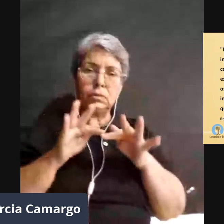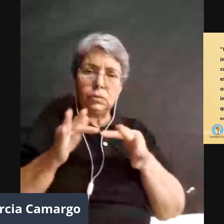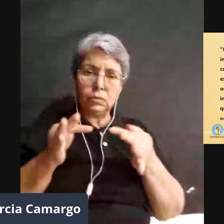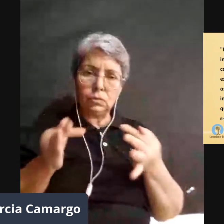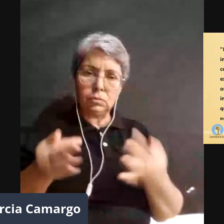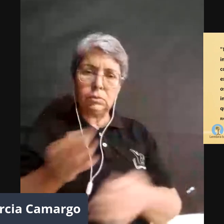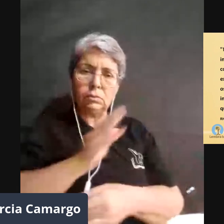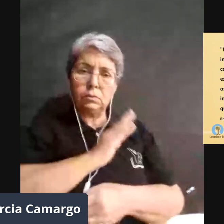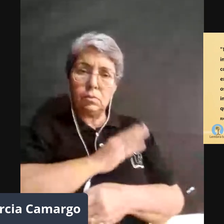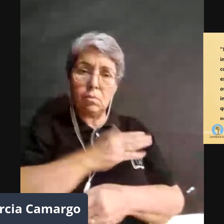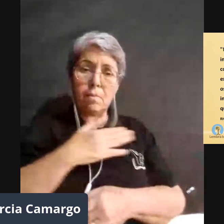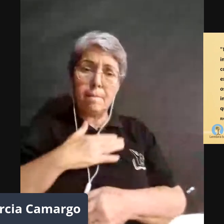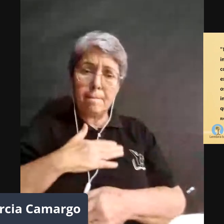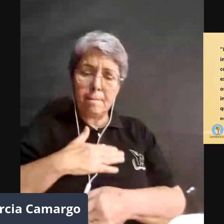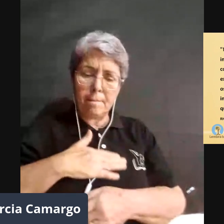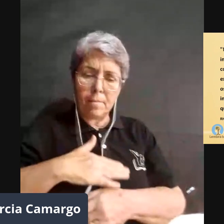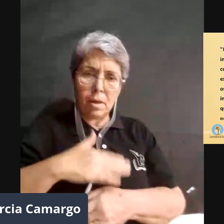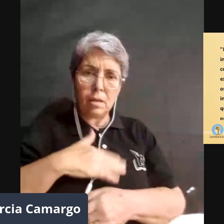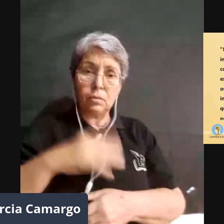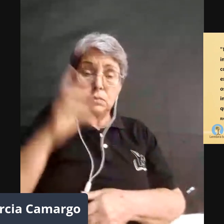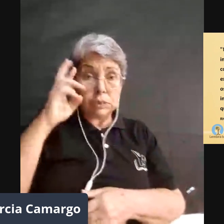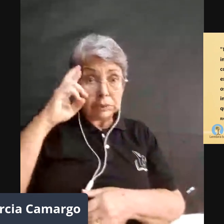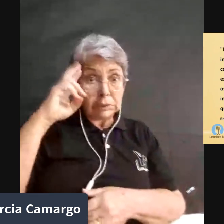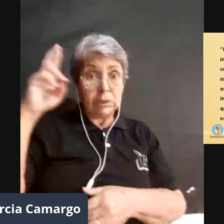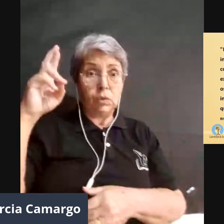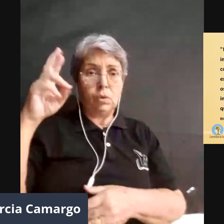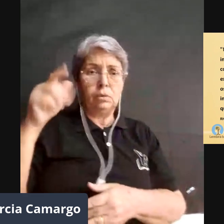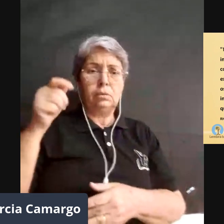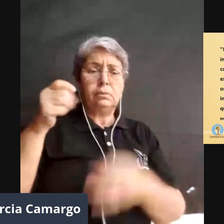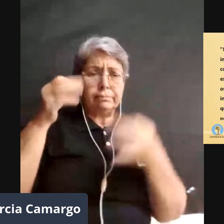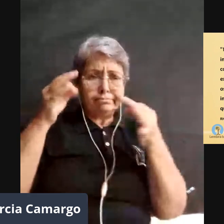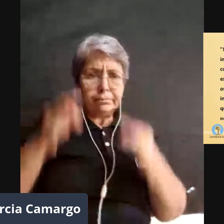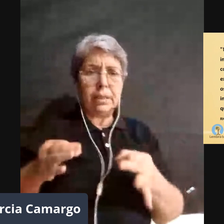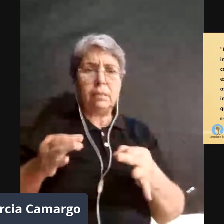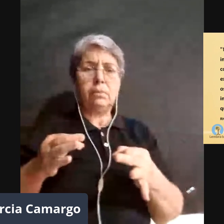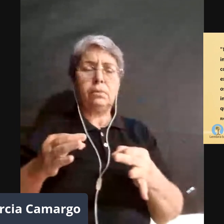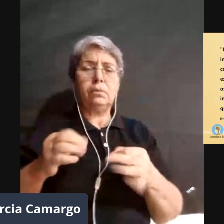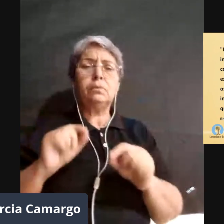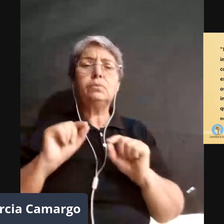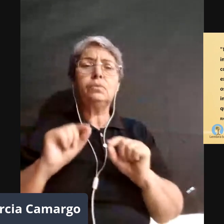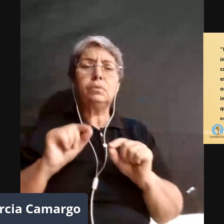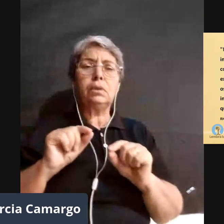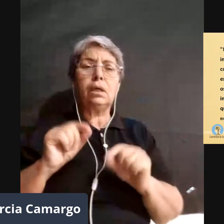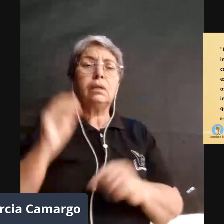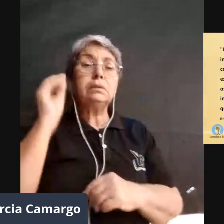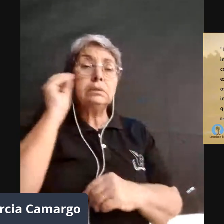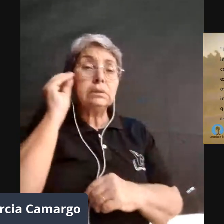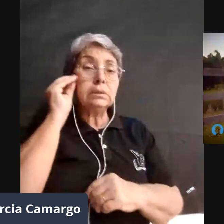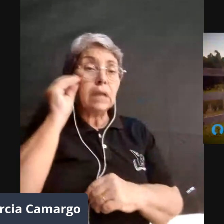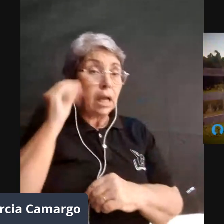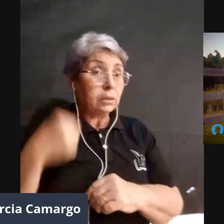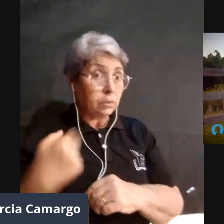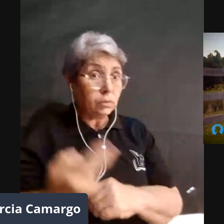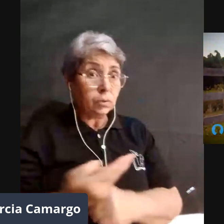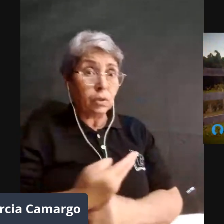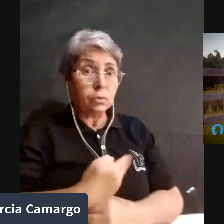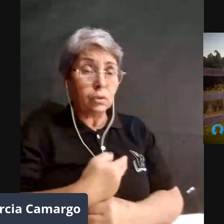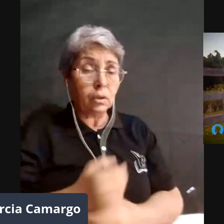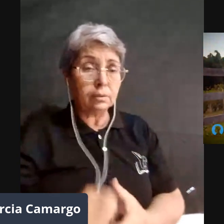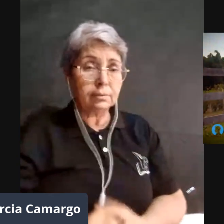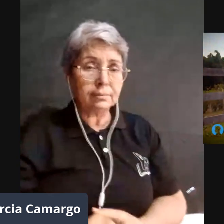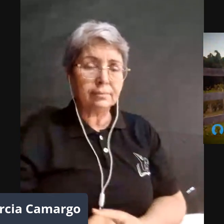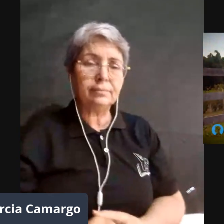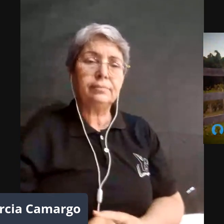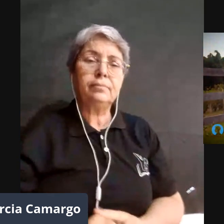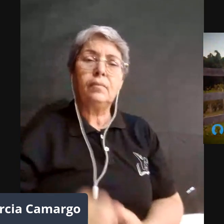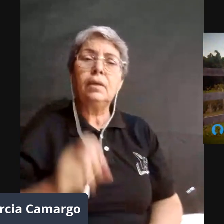O Senhor determina que nossas opiniões sejam postas a teste. Se você tem uma